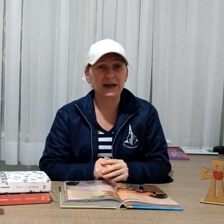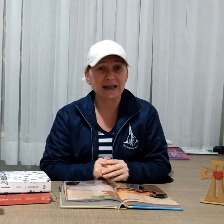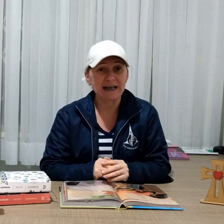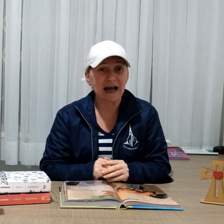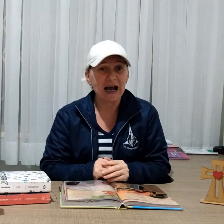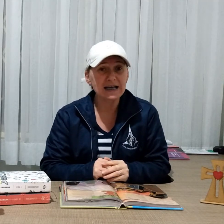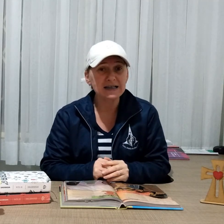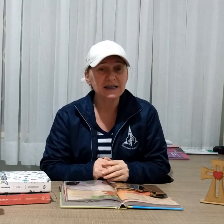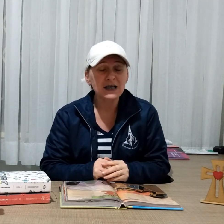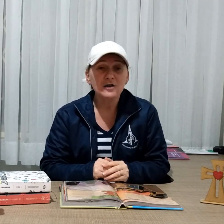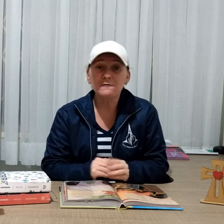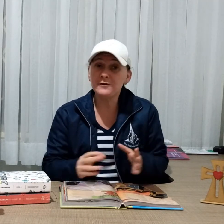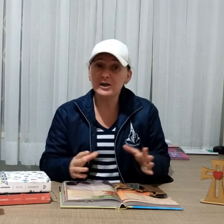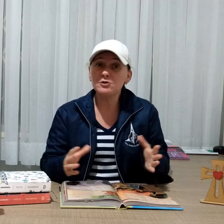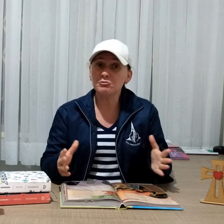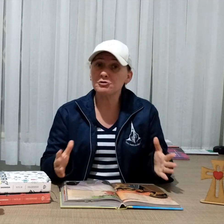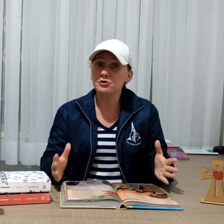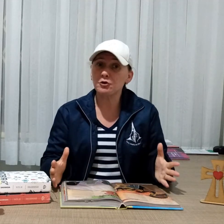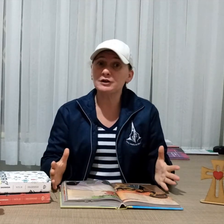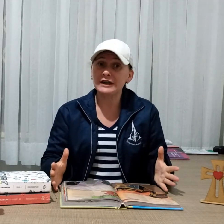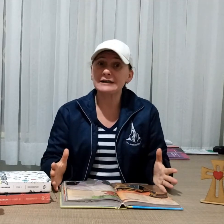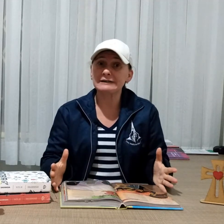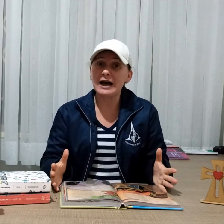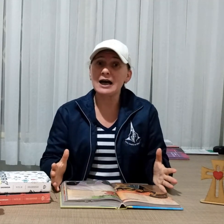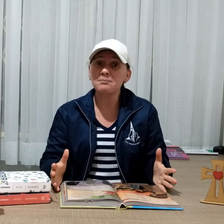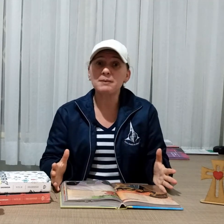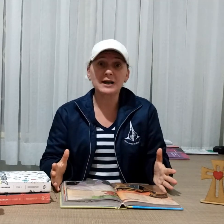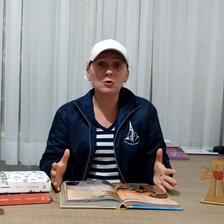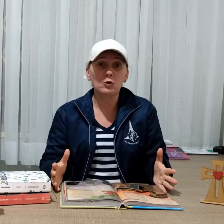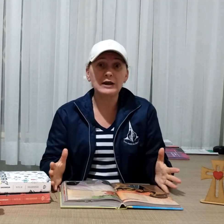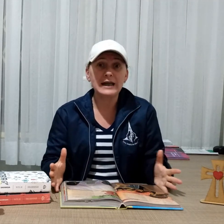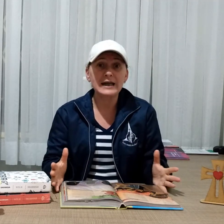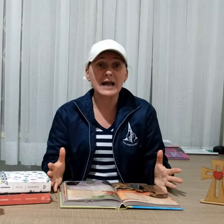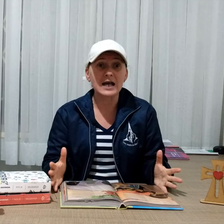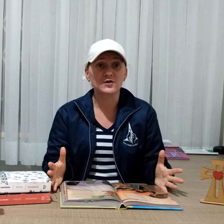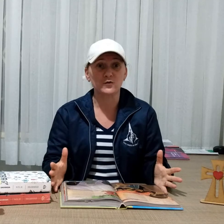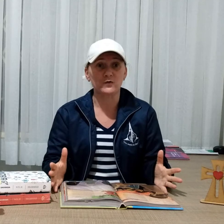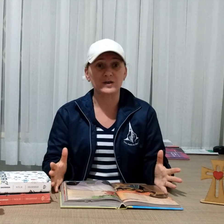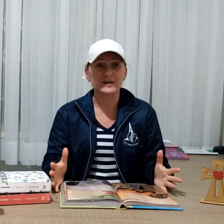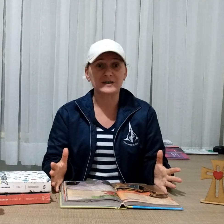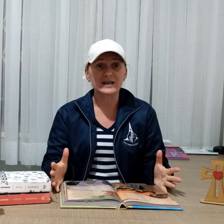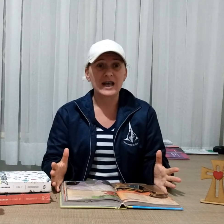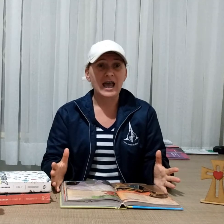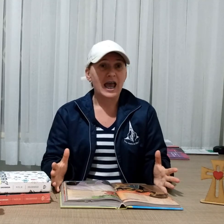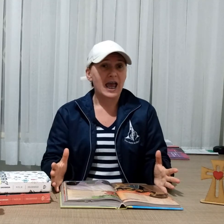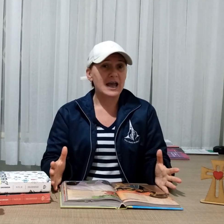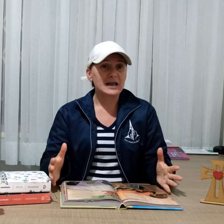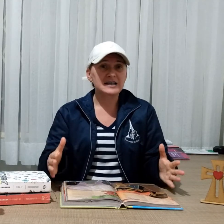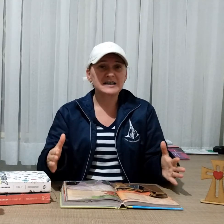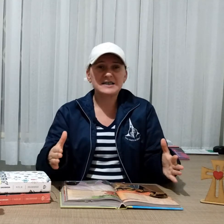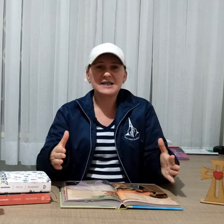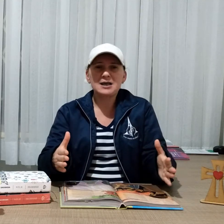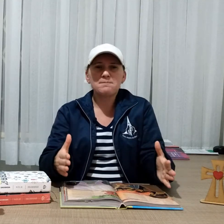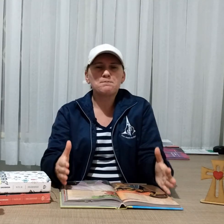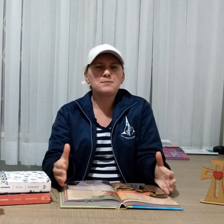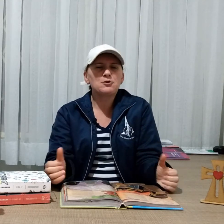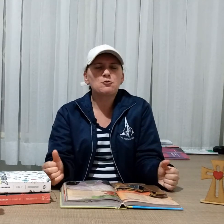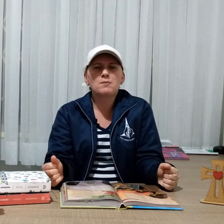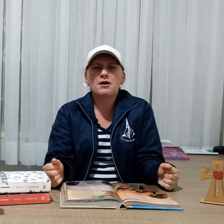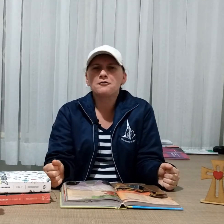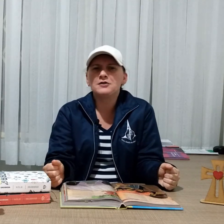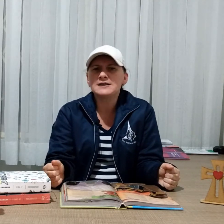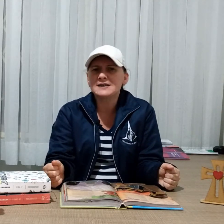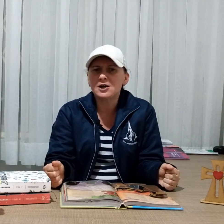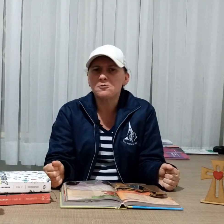dos parreirais vinham nos contratar para colher as uvas. Era